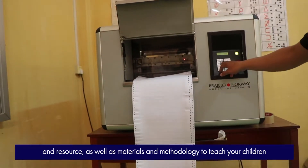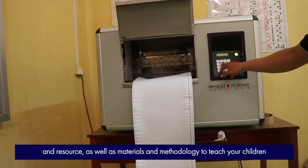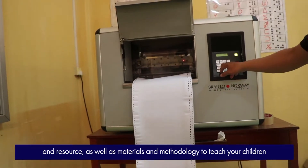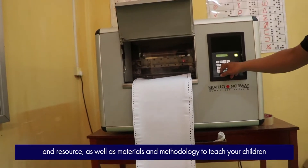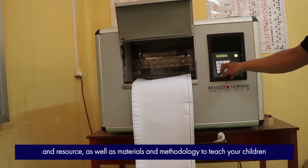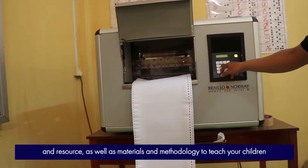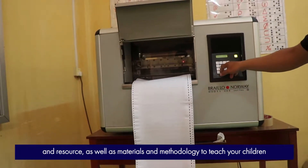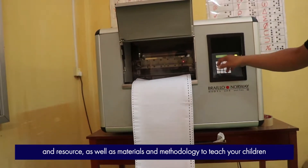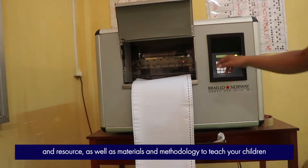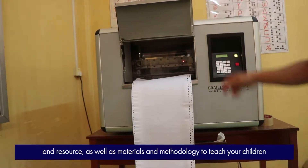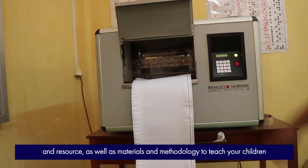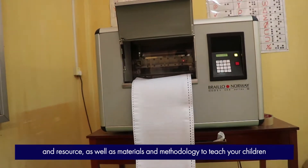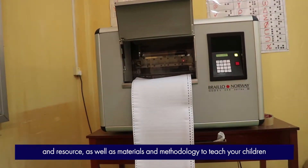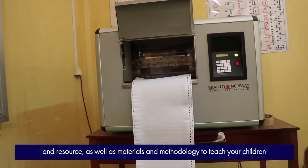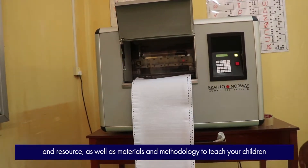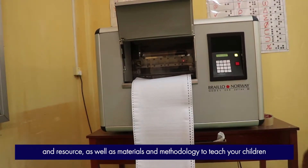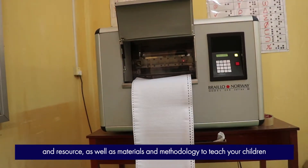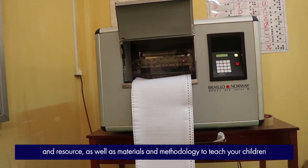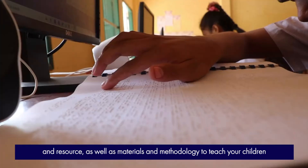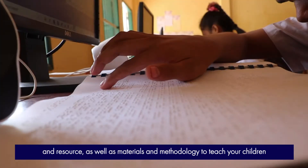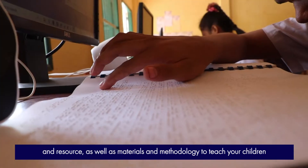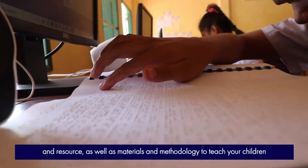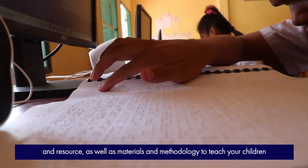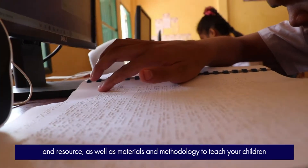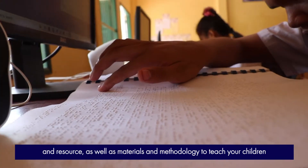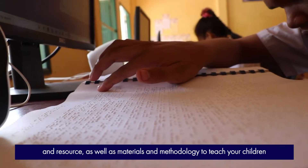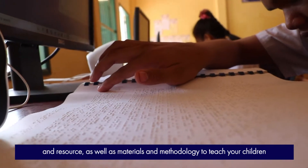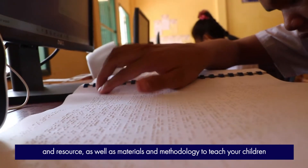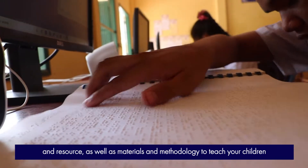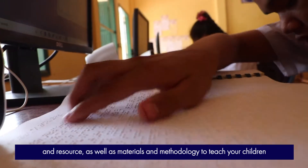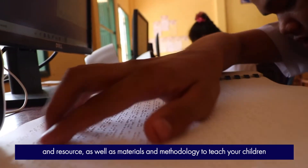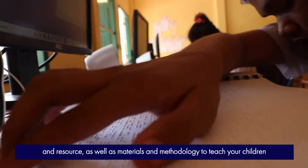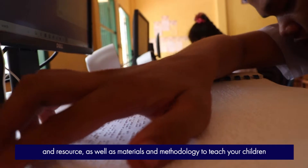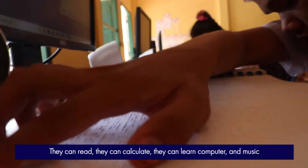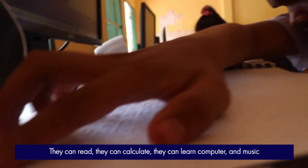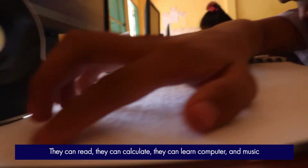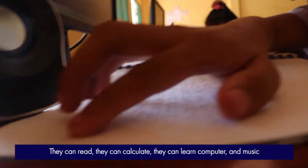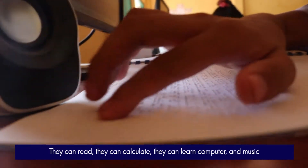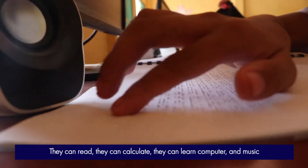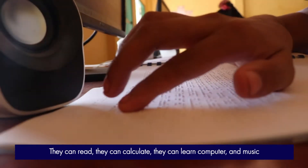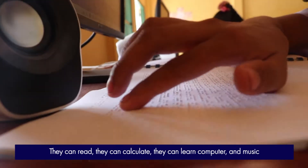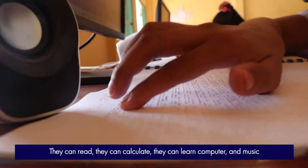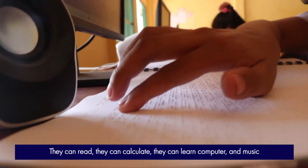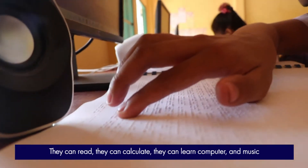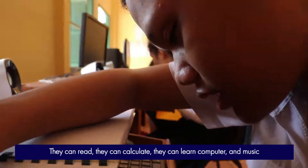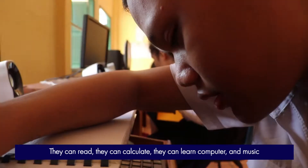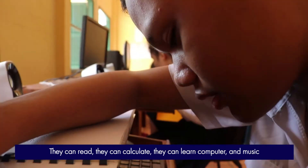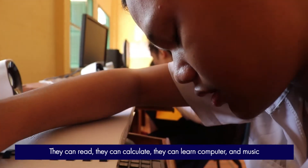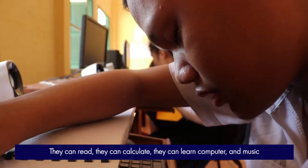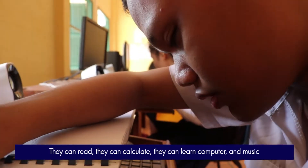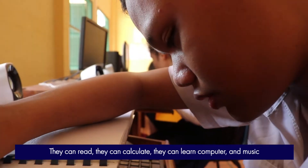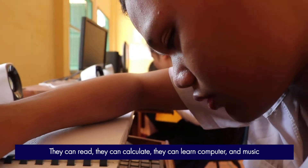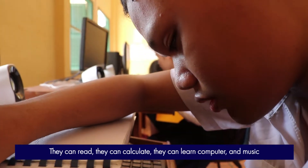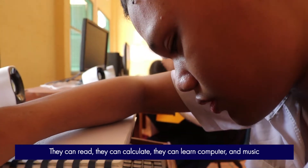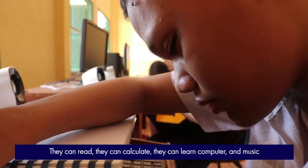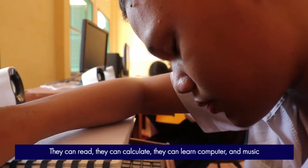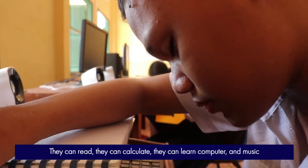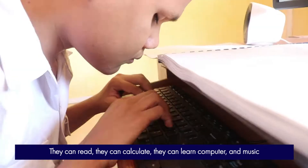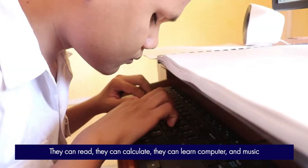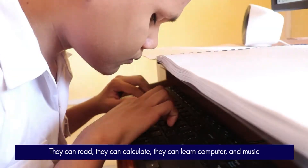ស់លោកឲ្យបានចេះមានវិធីសាស្ត្រសពបែបសពយ៉ាងបង្រៀនឲ្យចេះទាំងអក្សរទាំងលេខ